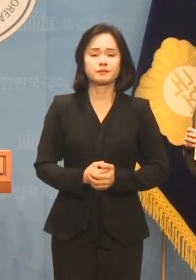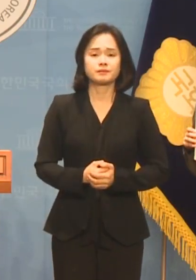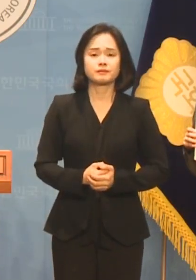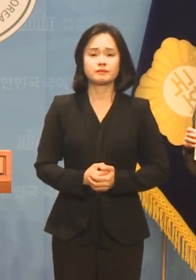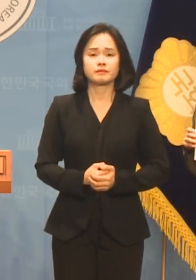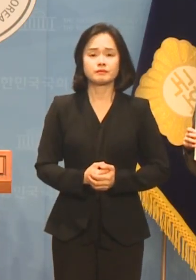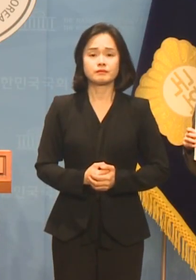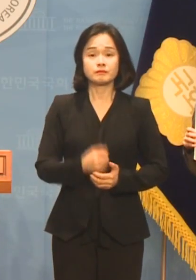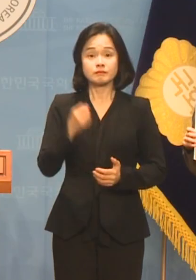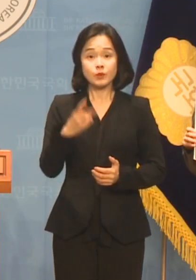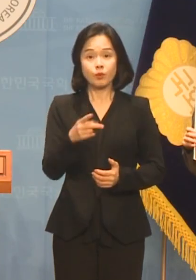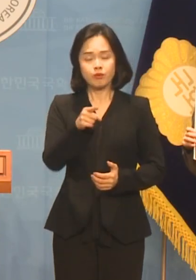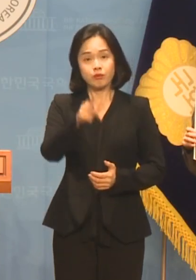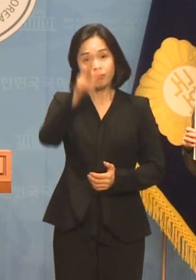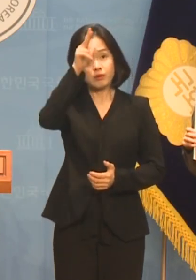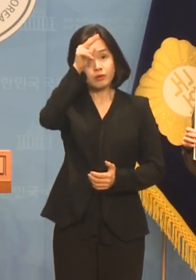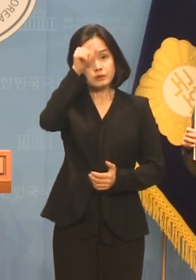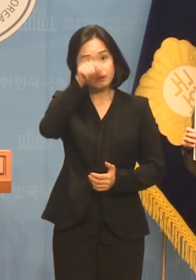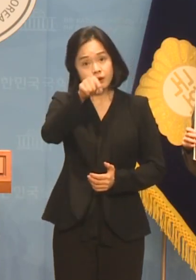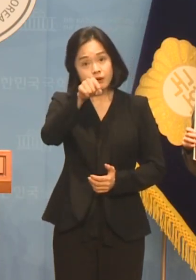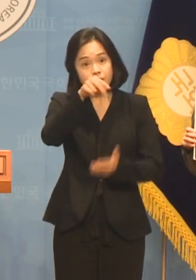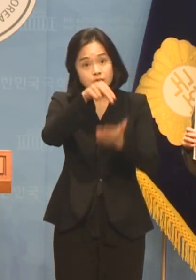불복했다는 것이 참으로 안타까운